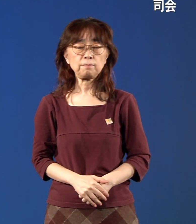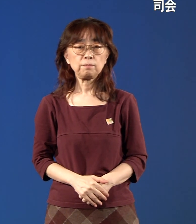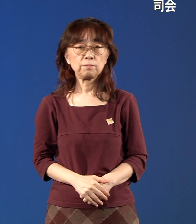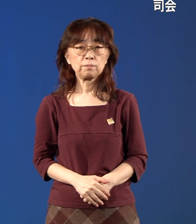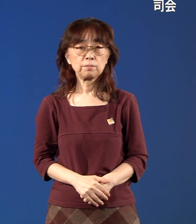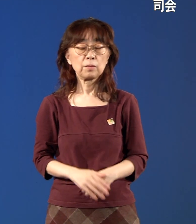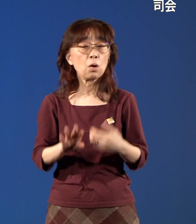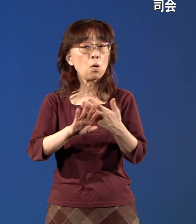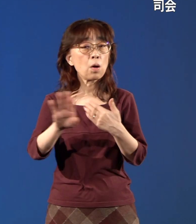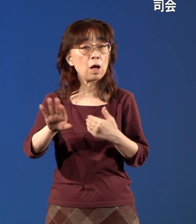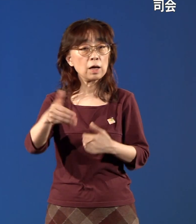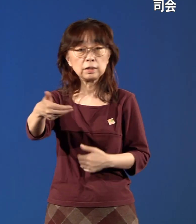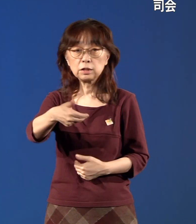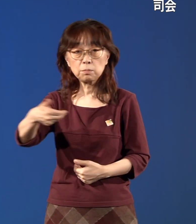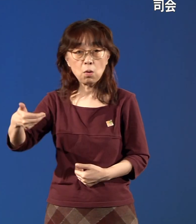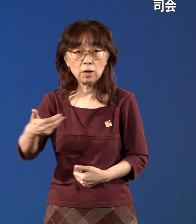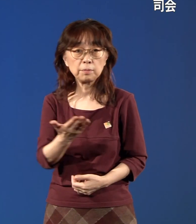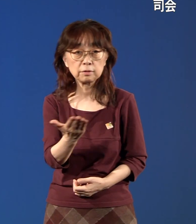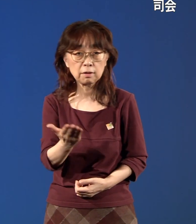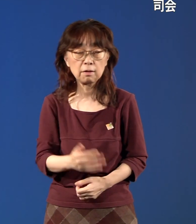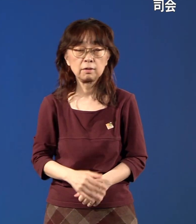他にご質問ございますでしょうか。